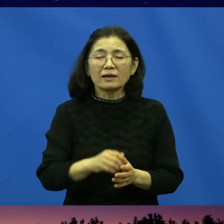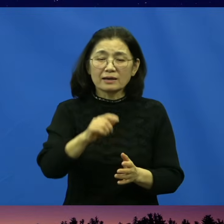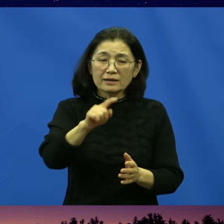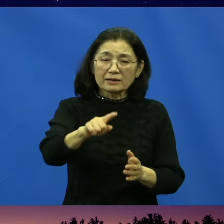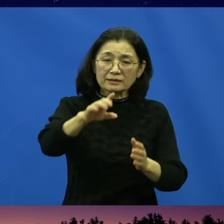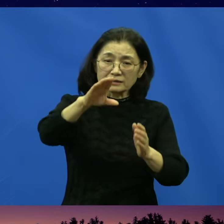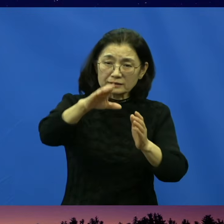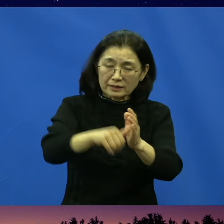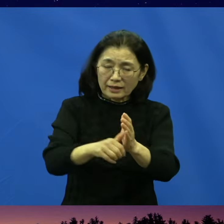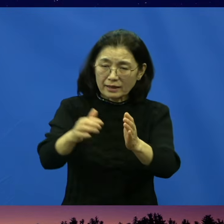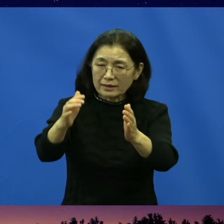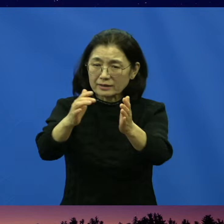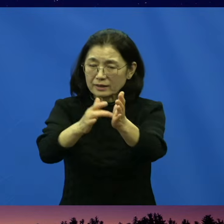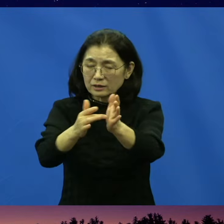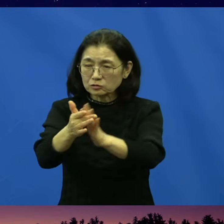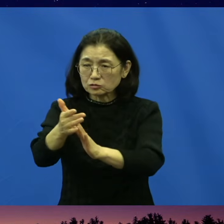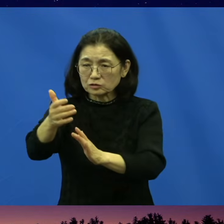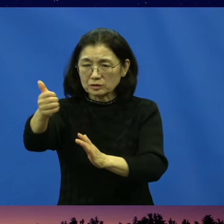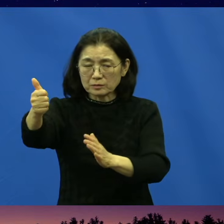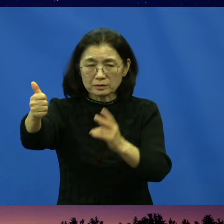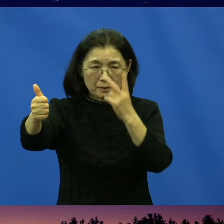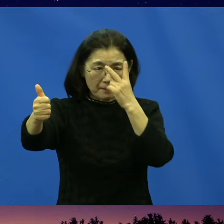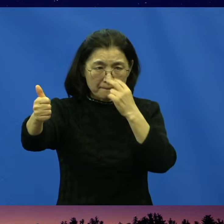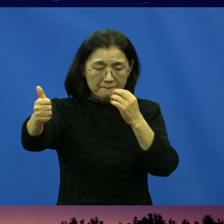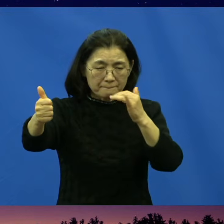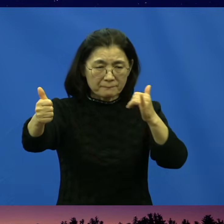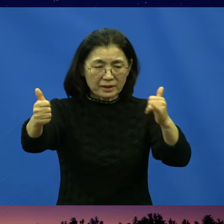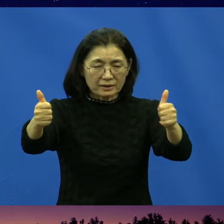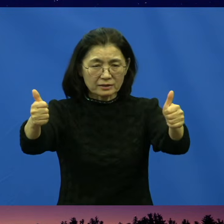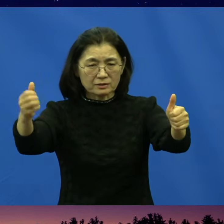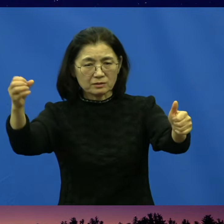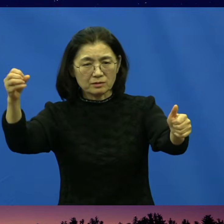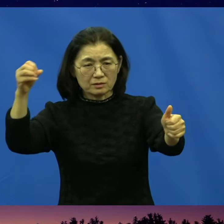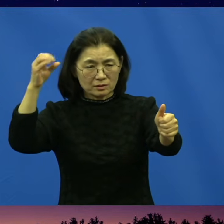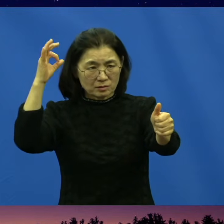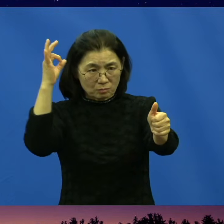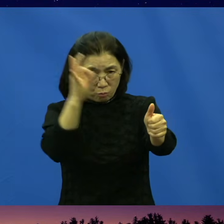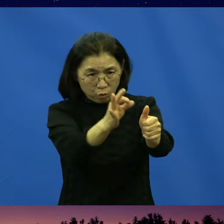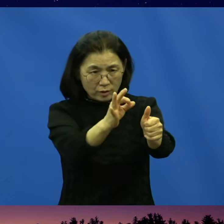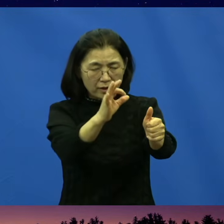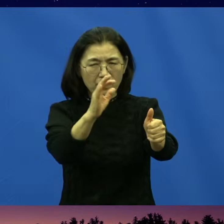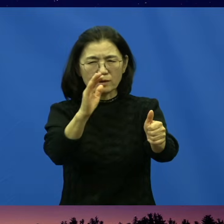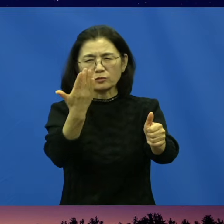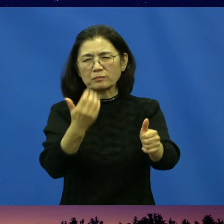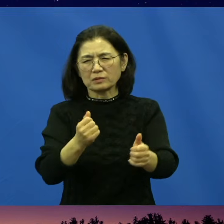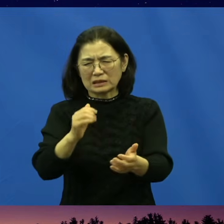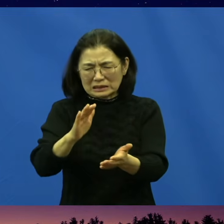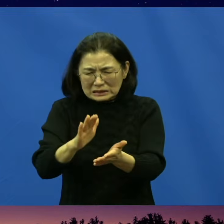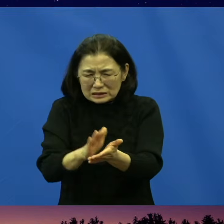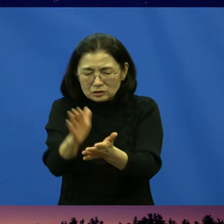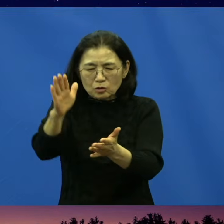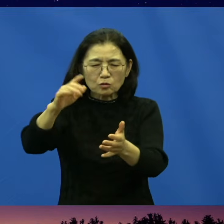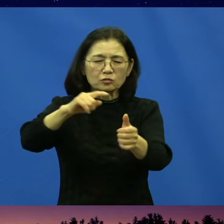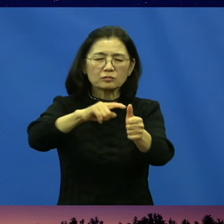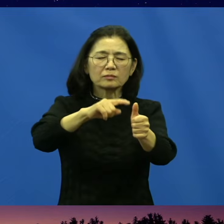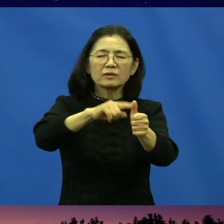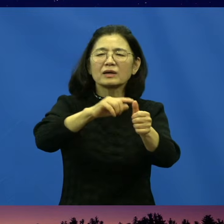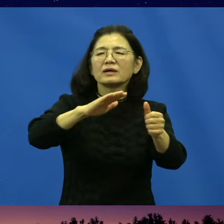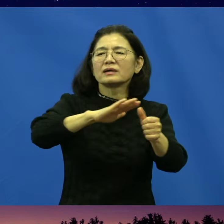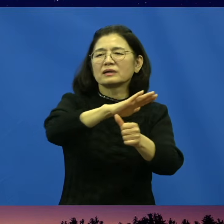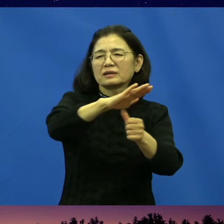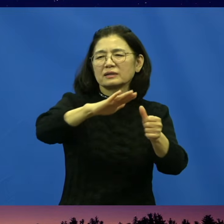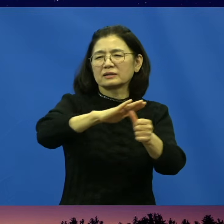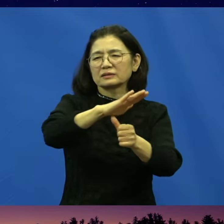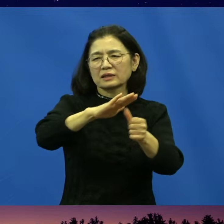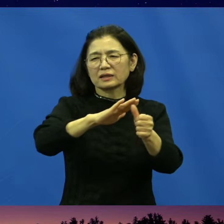보시는 예수님은 거기에서 뜨거운 사랑이 불같이 그 마음속에서 타오르시는 분입니다.